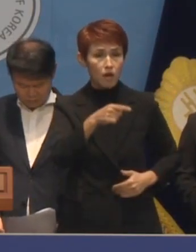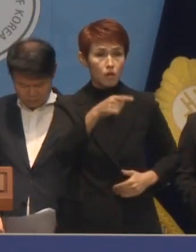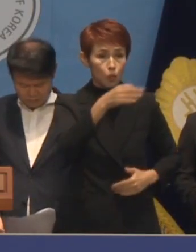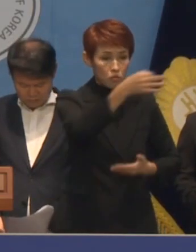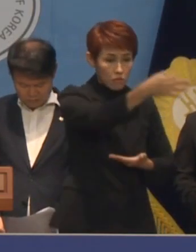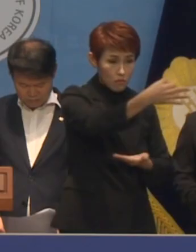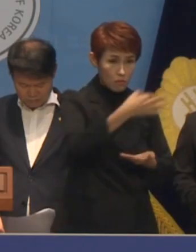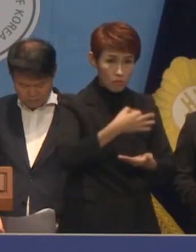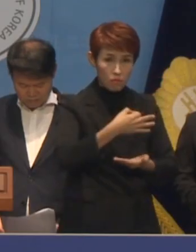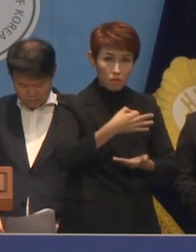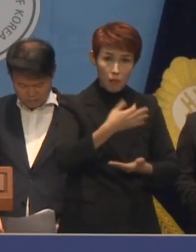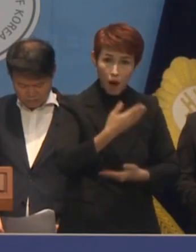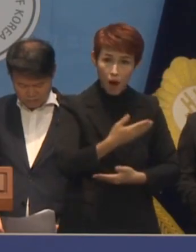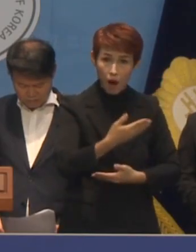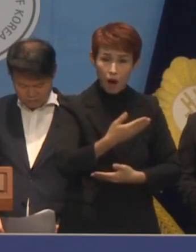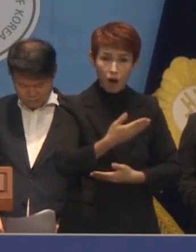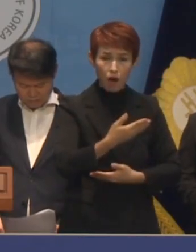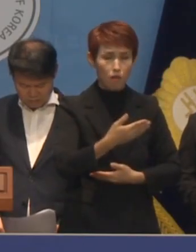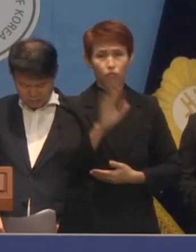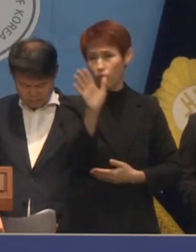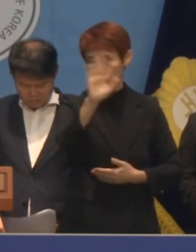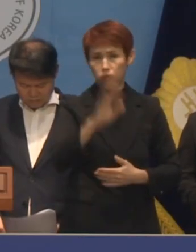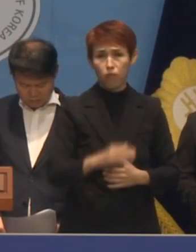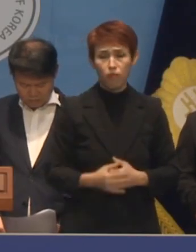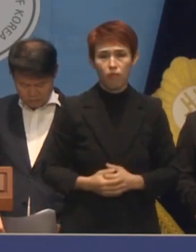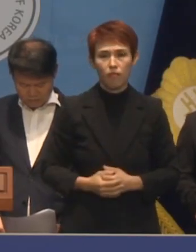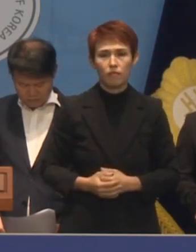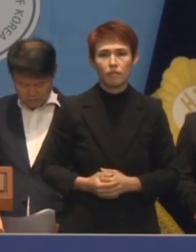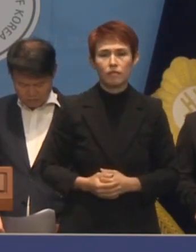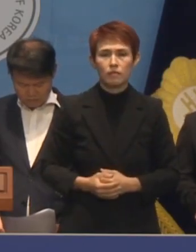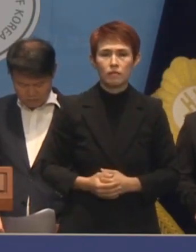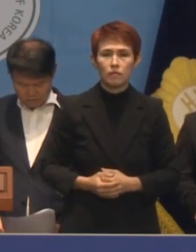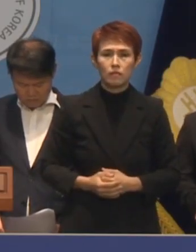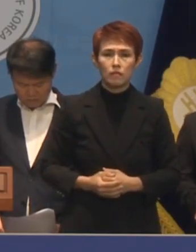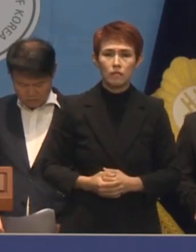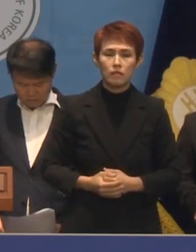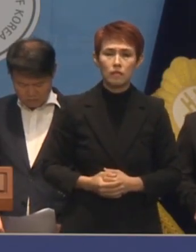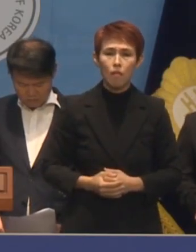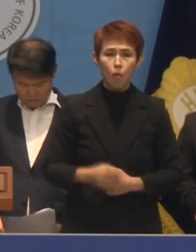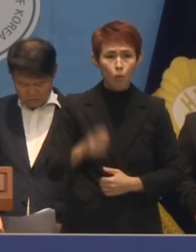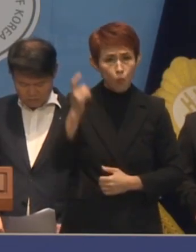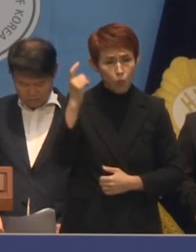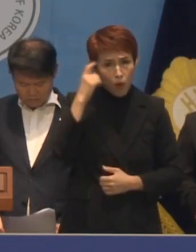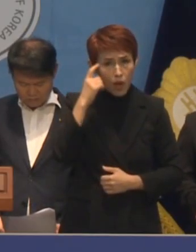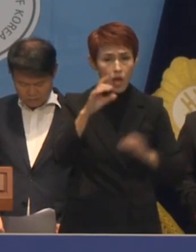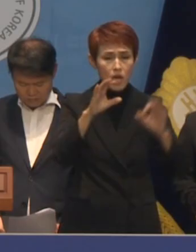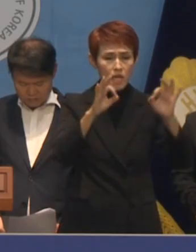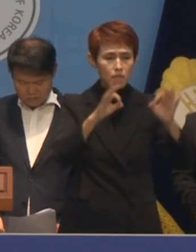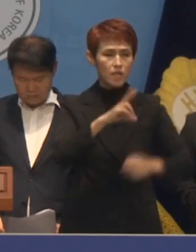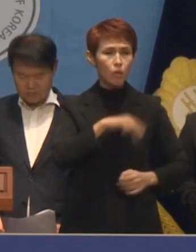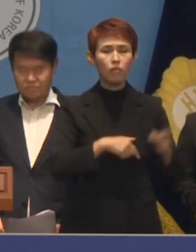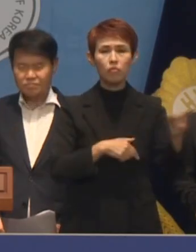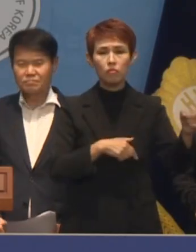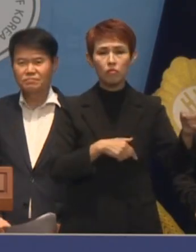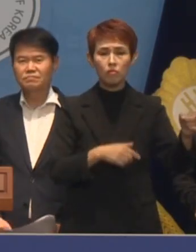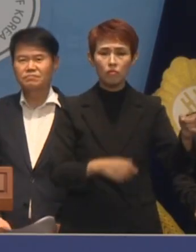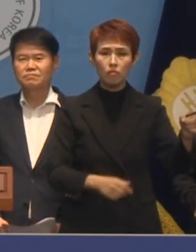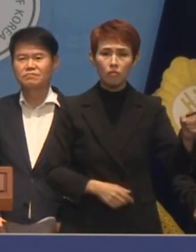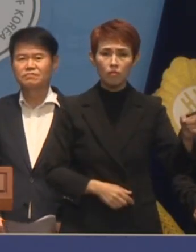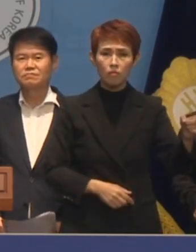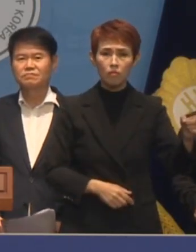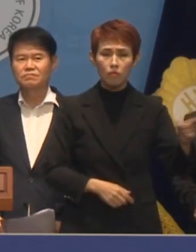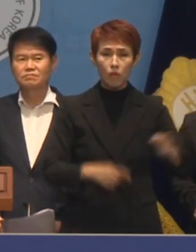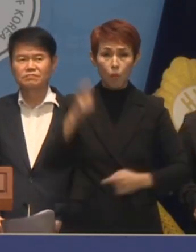학비를 전가시킬 수 있겠습니까? 사실이 이러한데 왜 김영배 의원은 국회의원의 이름을